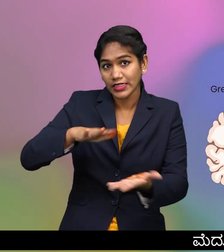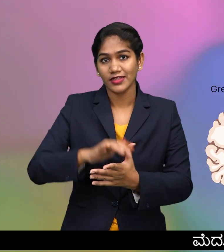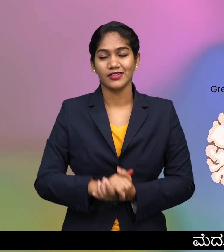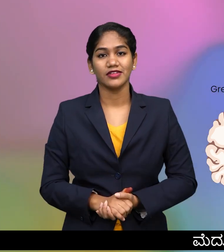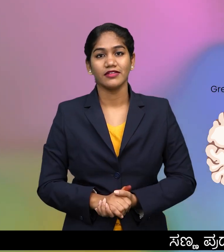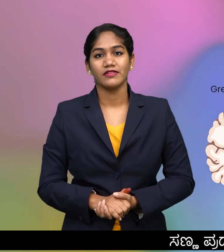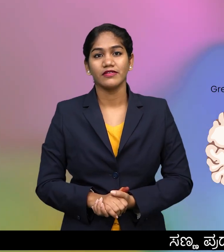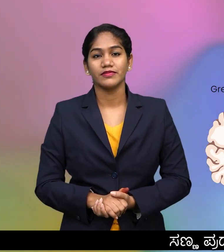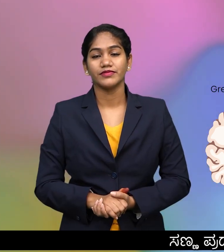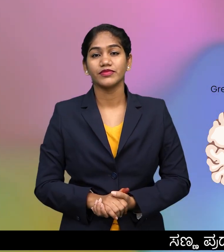ಸಣ್ಣ